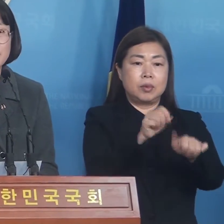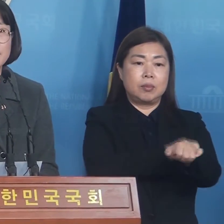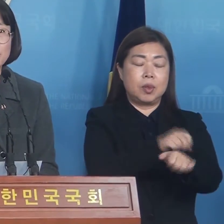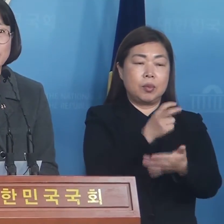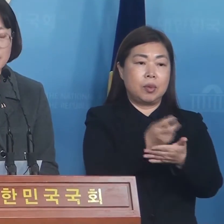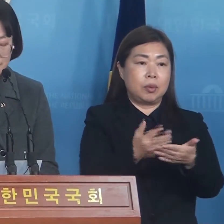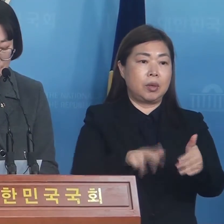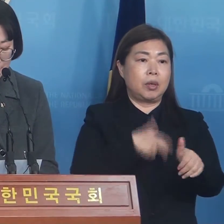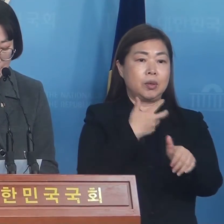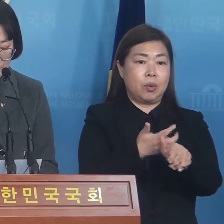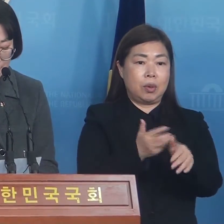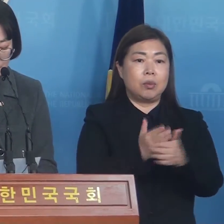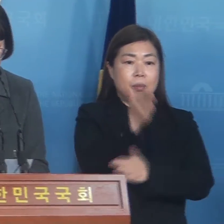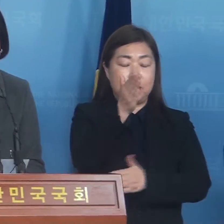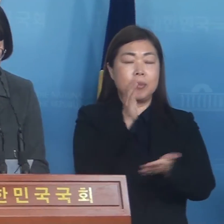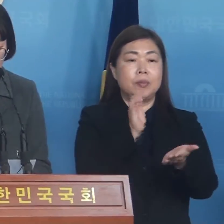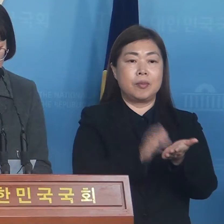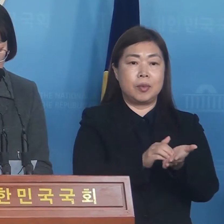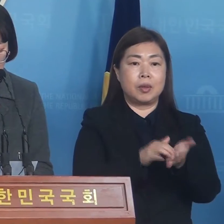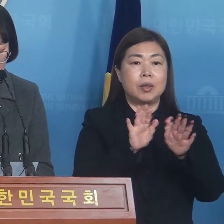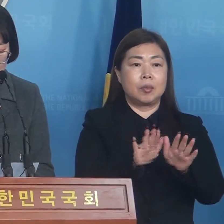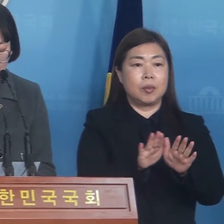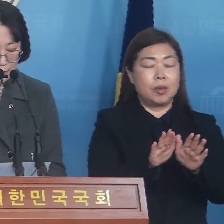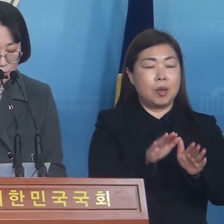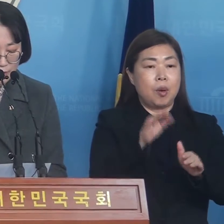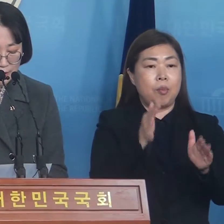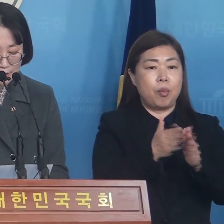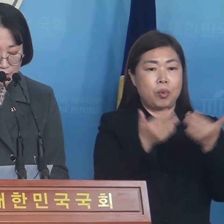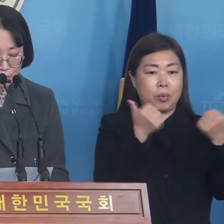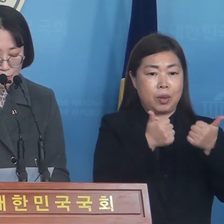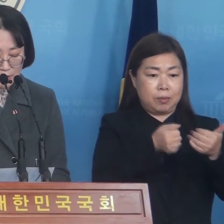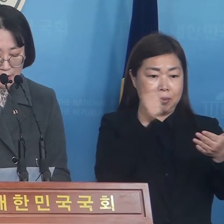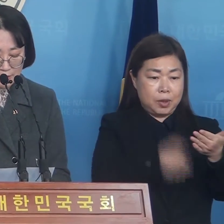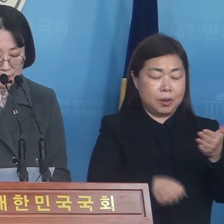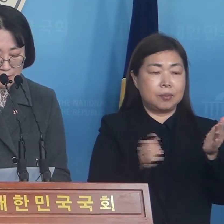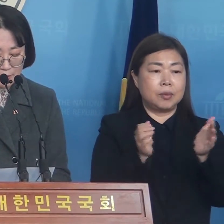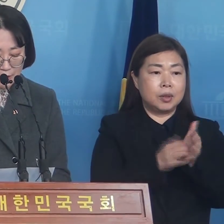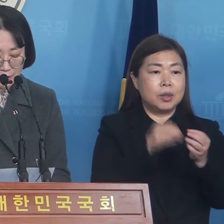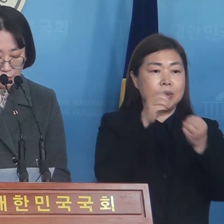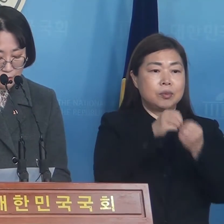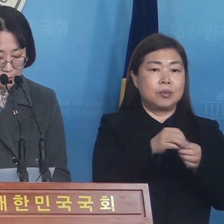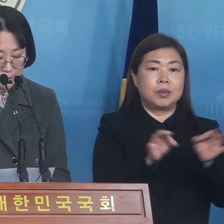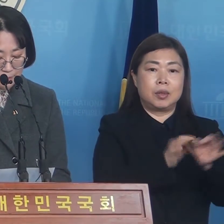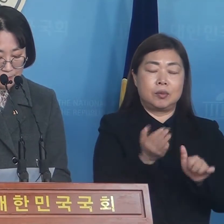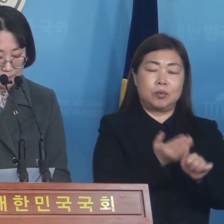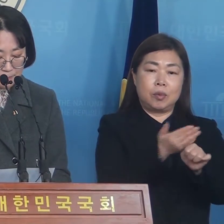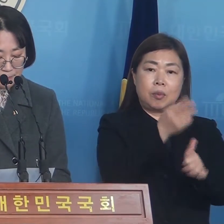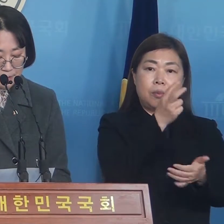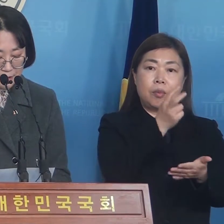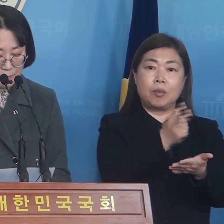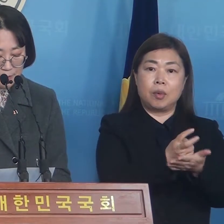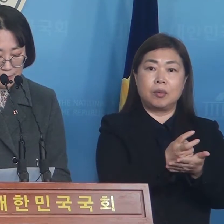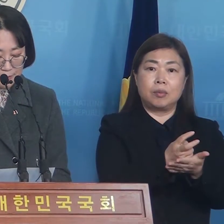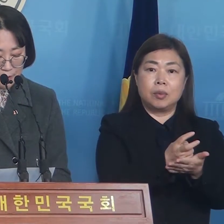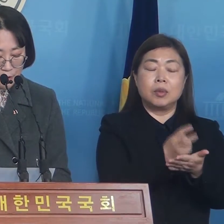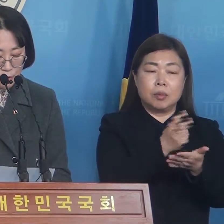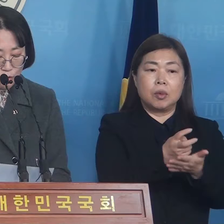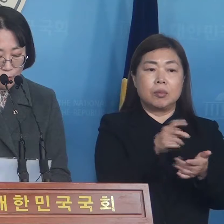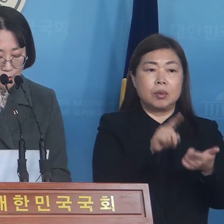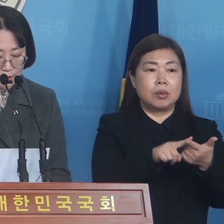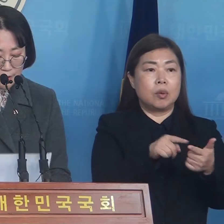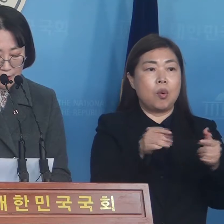특별법 개정안이 통과됐습니다. 이번에 본회의를 통과한 전통시장 상점가 육성법, 이